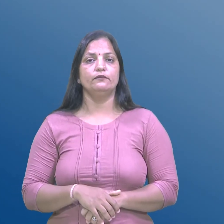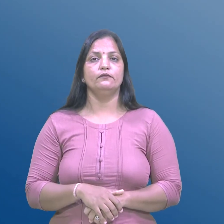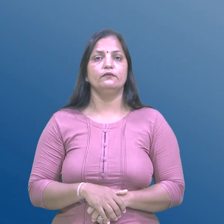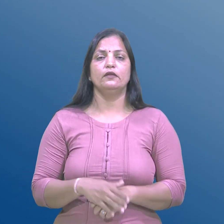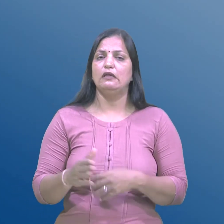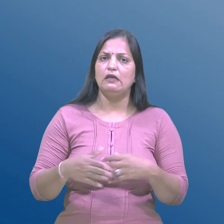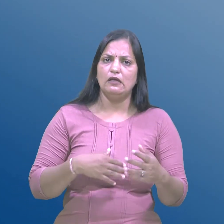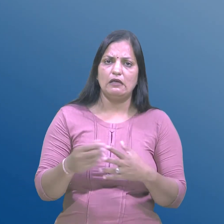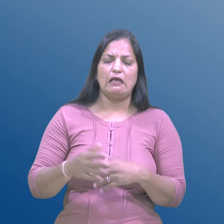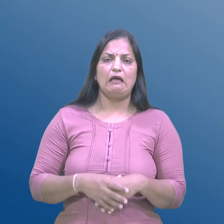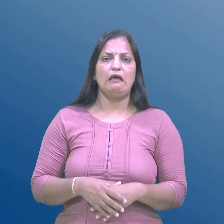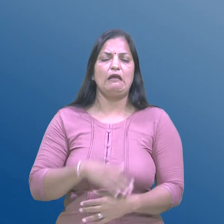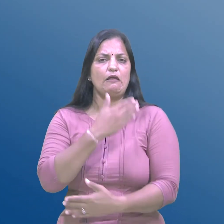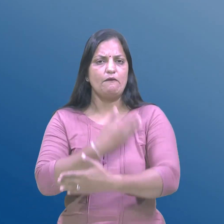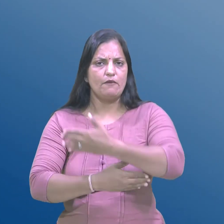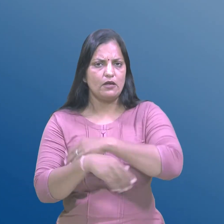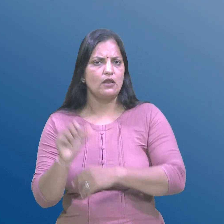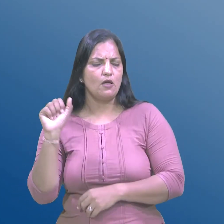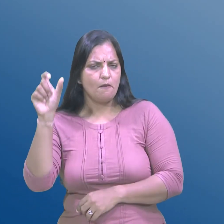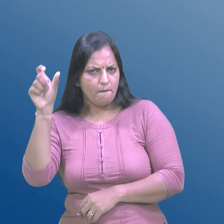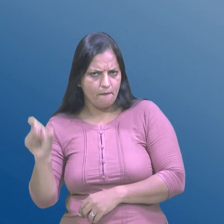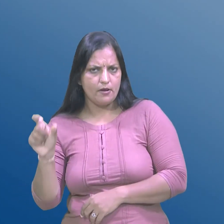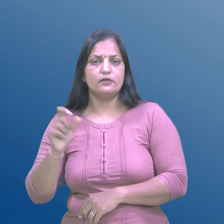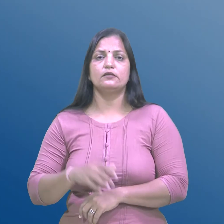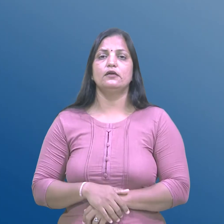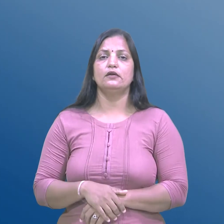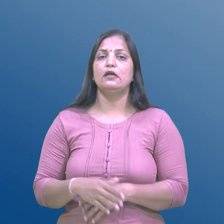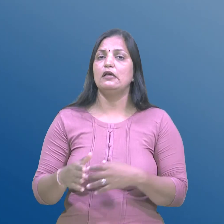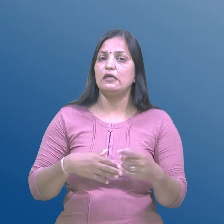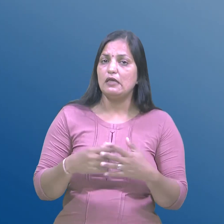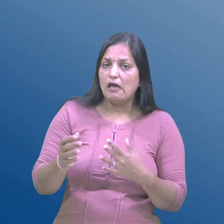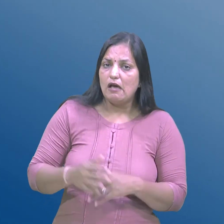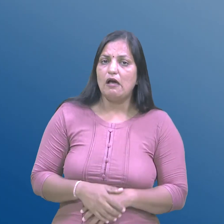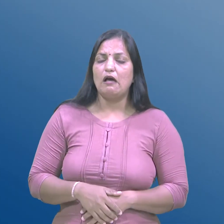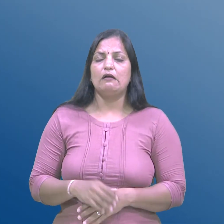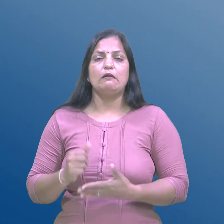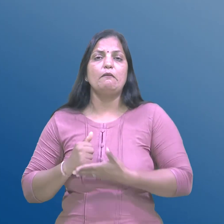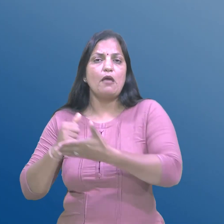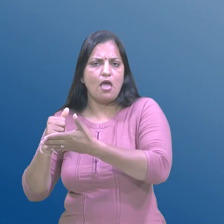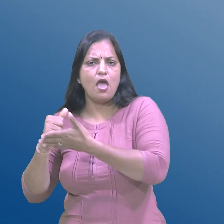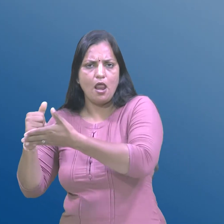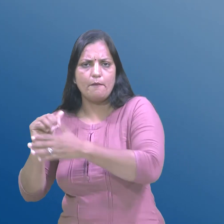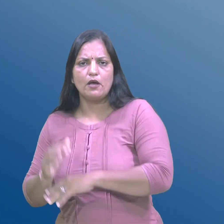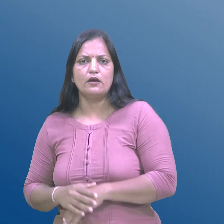જ્યારે વિકલાંગતા ધરાવતી વ્યક્તિ અને તેને મદદ પૂરી પાડનાર વ્યક્તિ